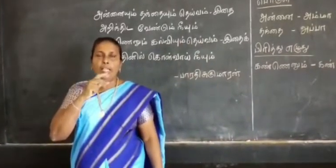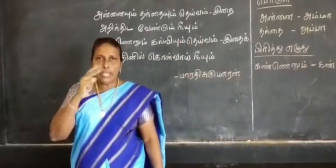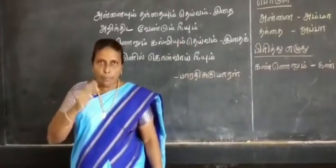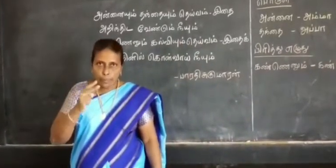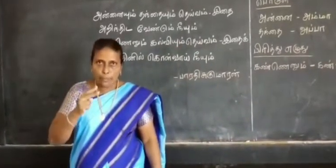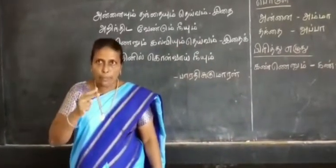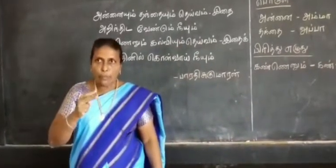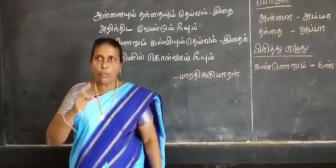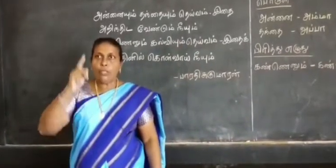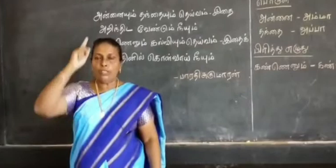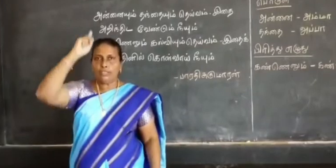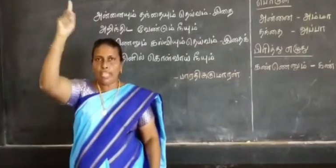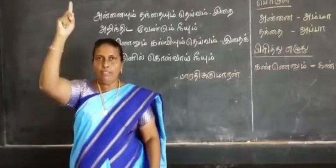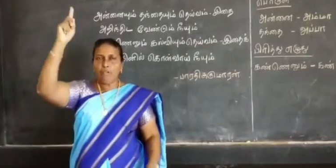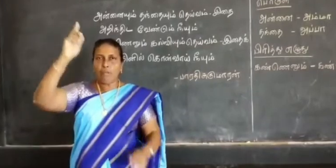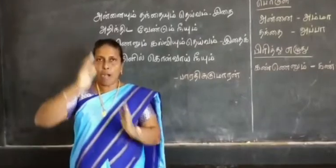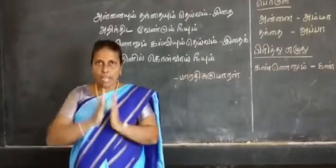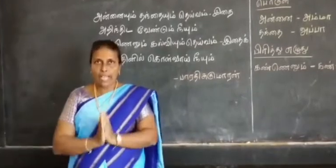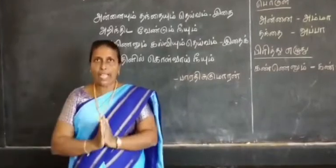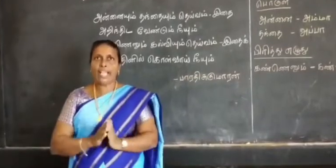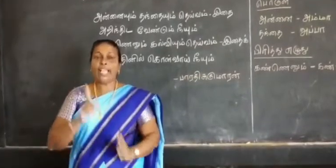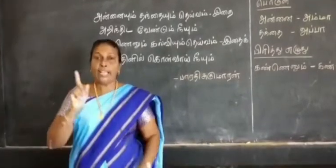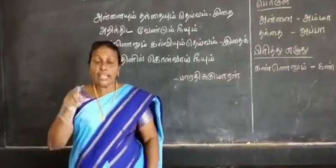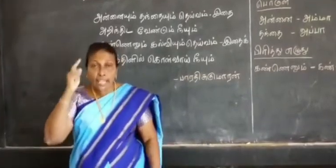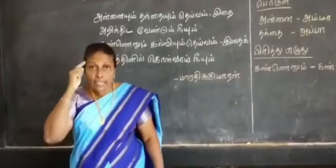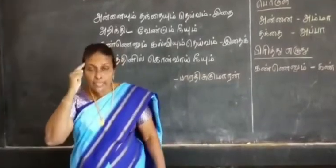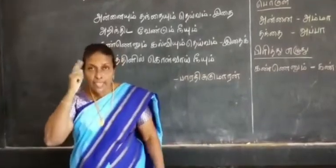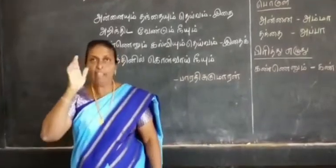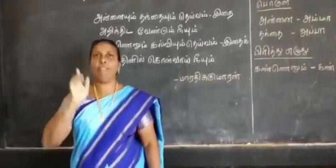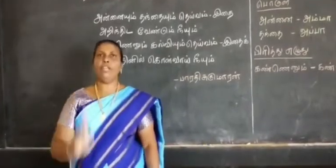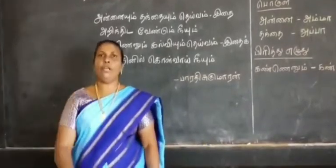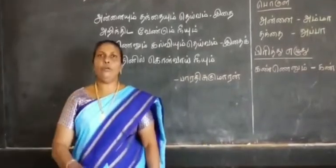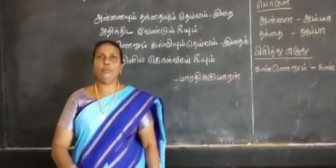ரெண்டு பேரையும் தெய்வமாக நினைத்திட வேண்டும்.